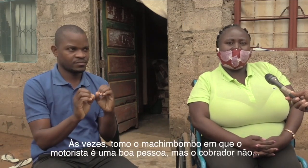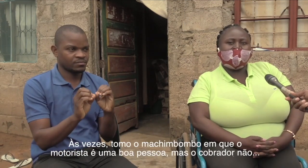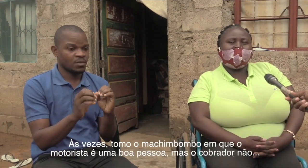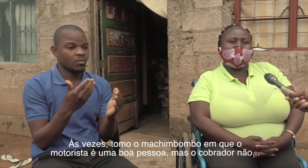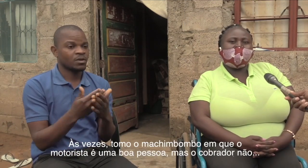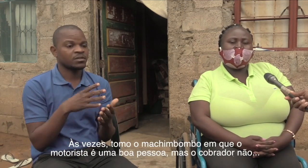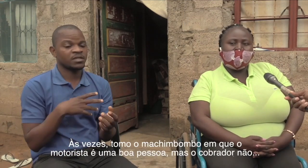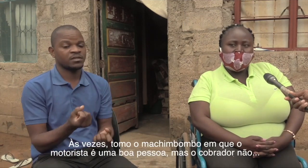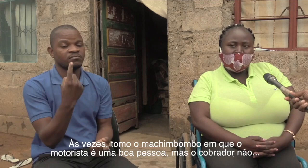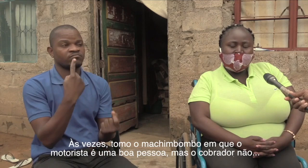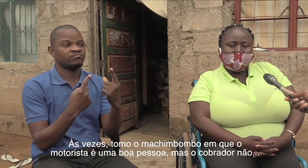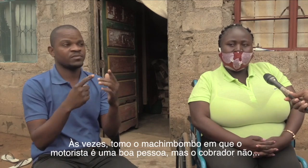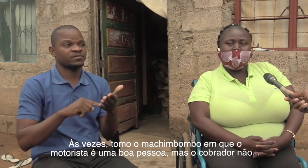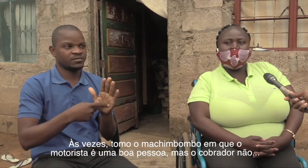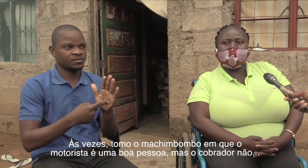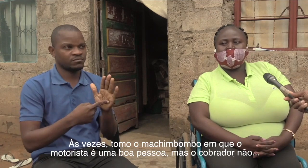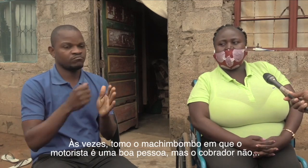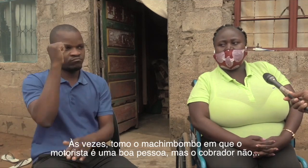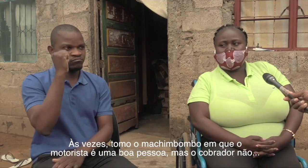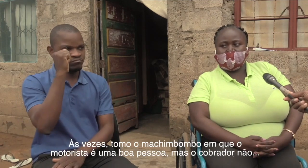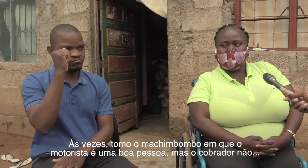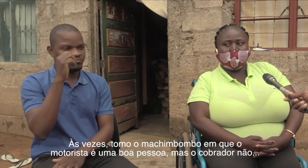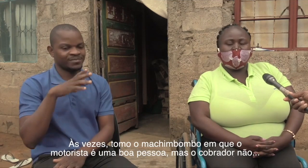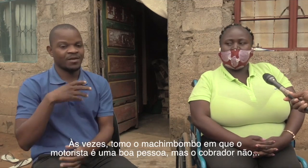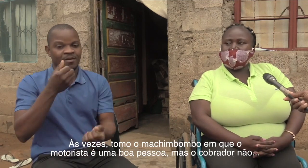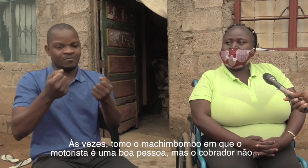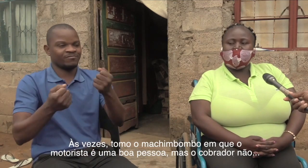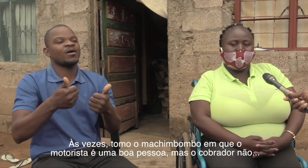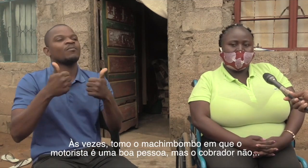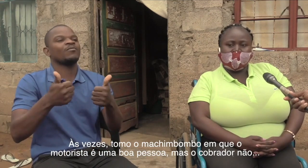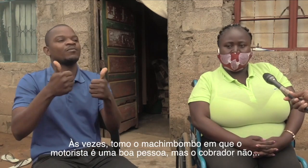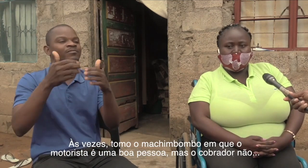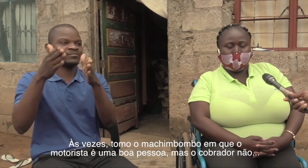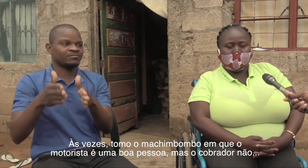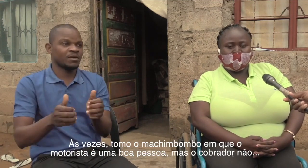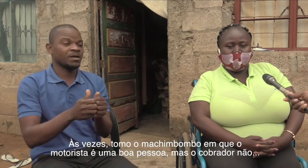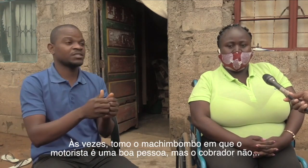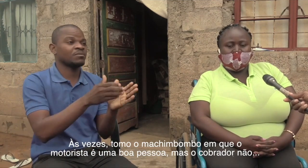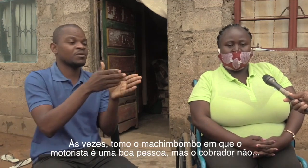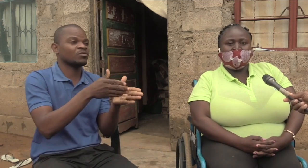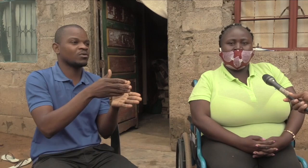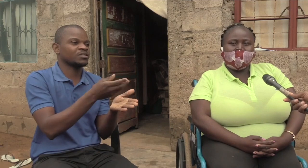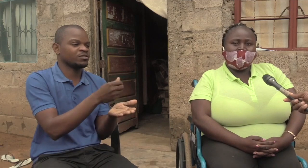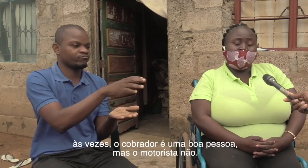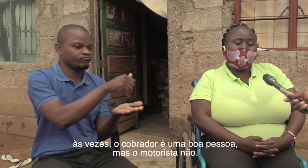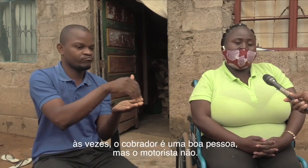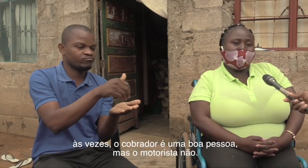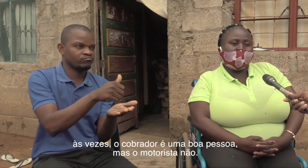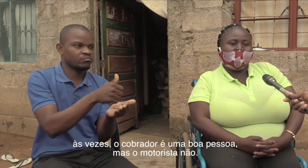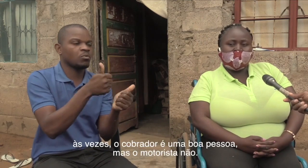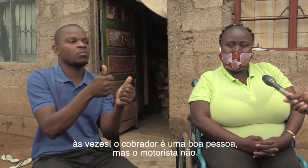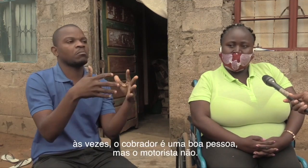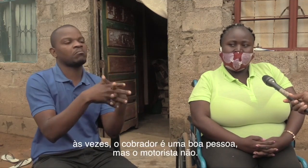E às vezes apanha o macho-bombo que o motorista é boa pessoa, o cobrador não é boa pessoa. Apanha o